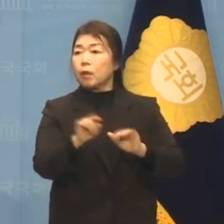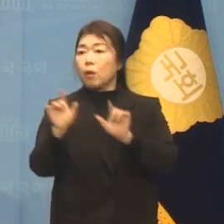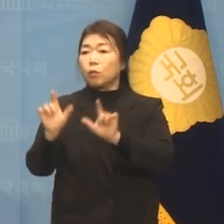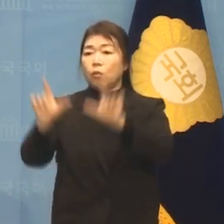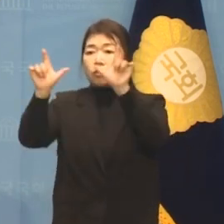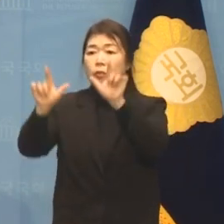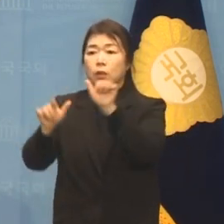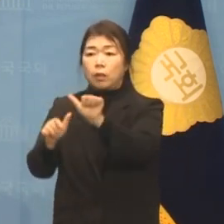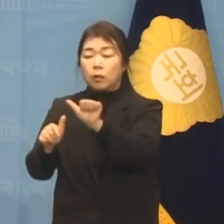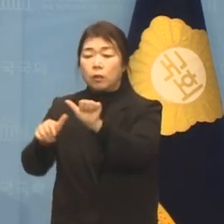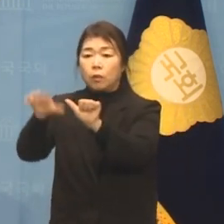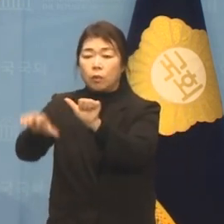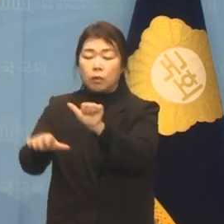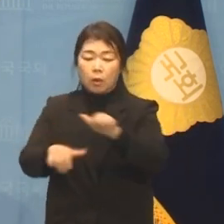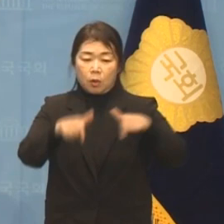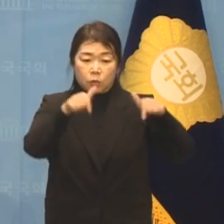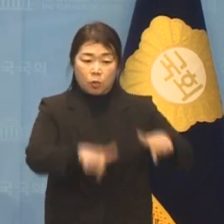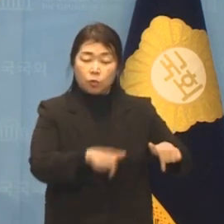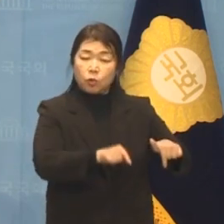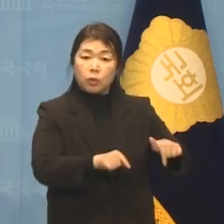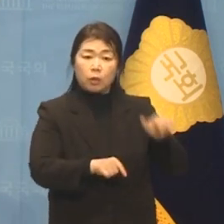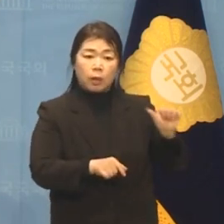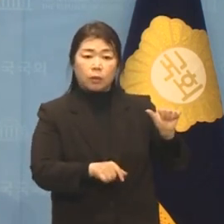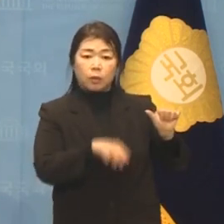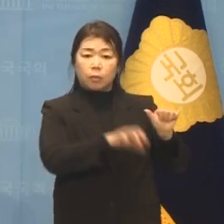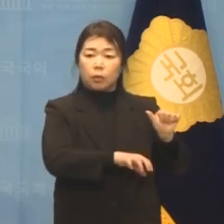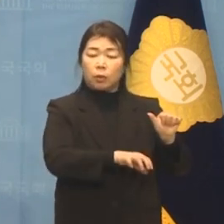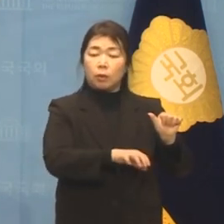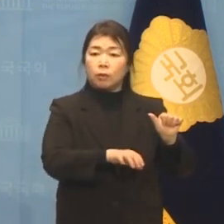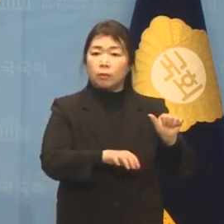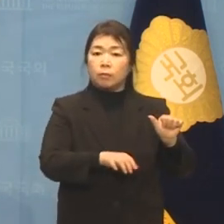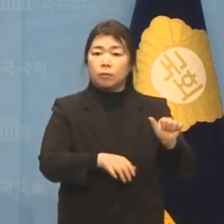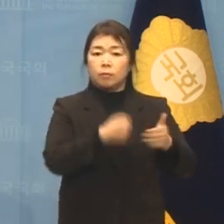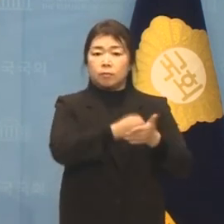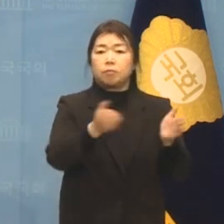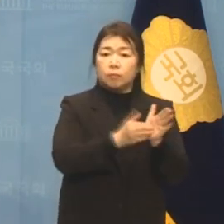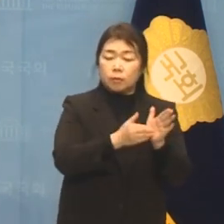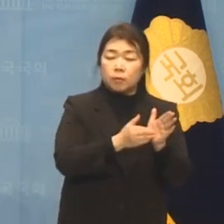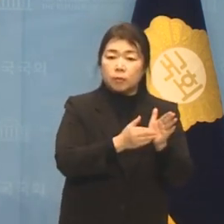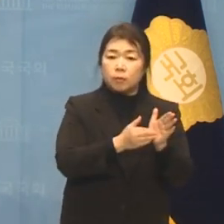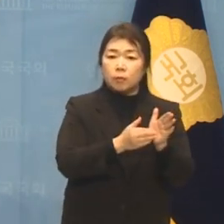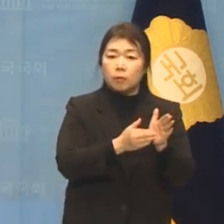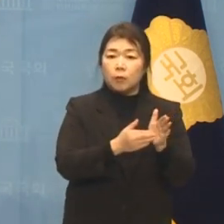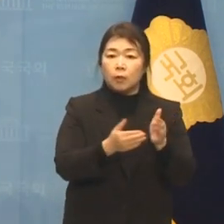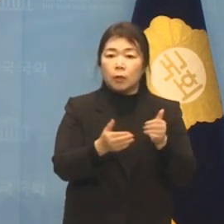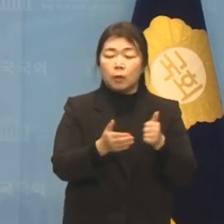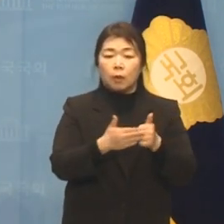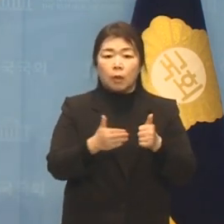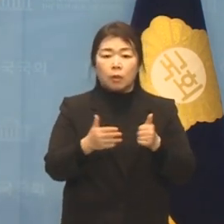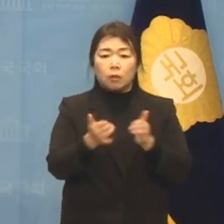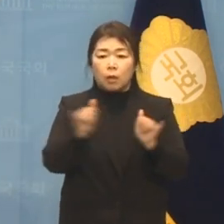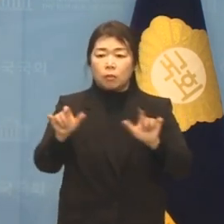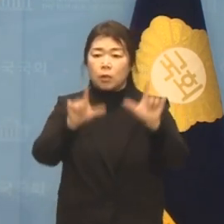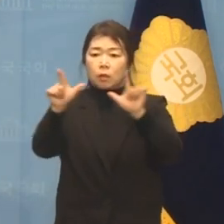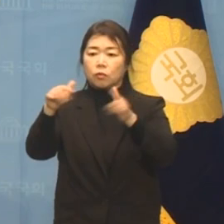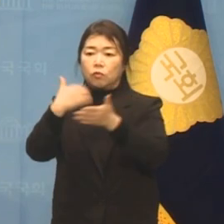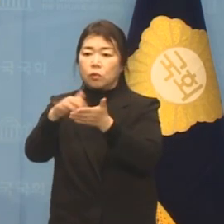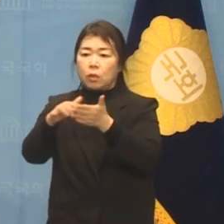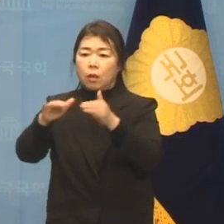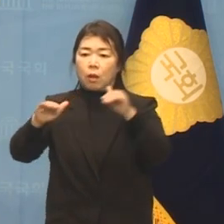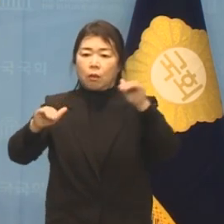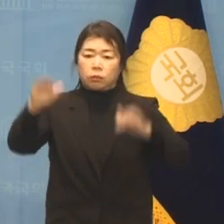동북권의 5개 그리고 서부권의 5개를 배정함으로써 현저한 인구의